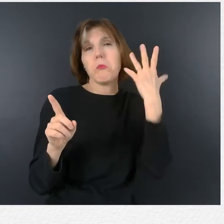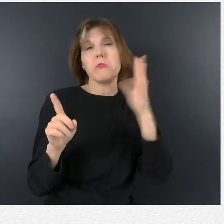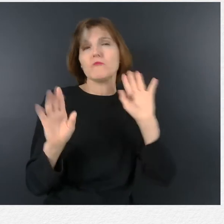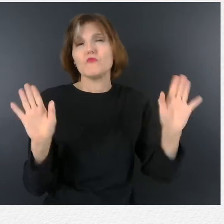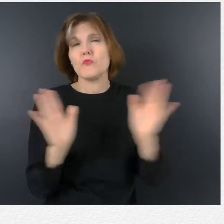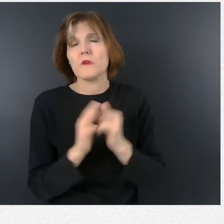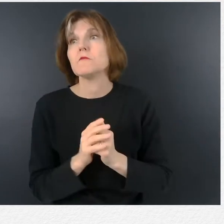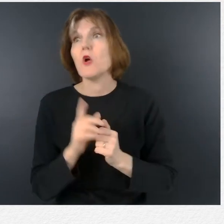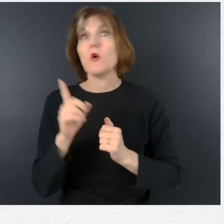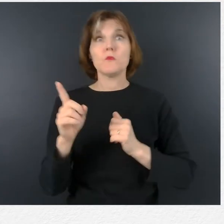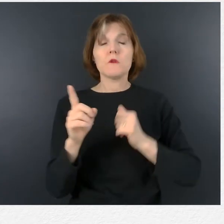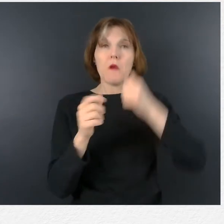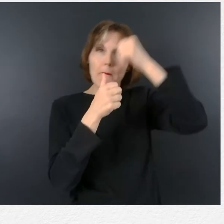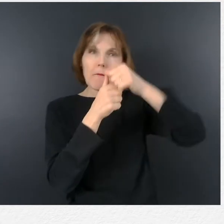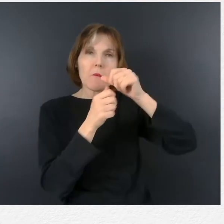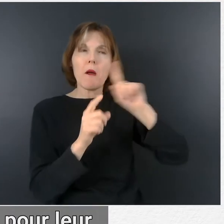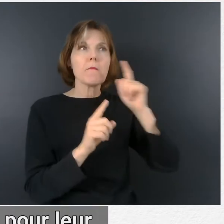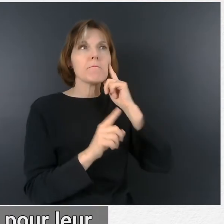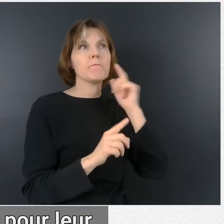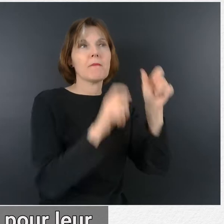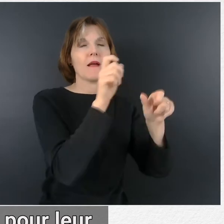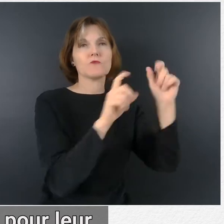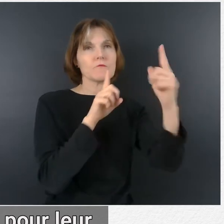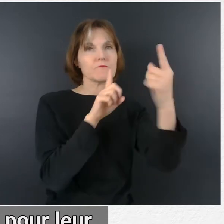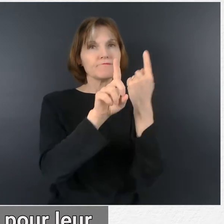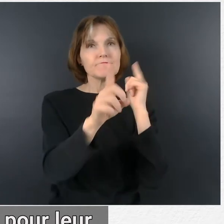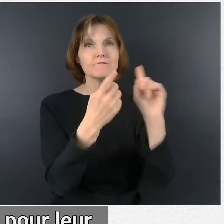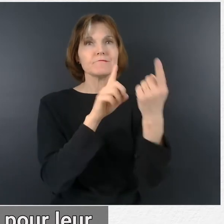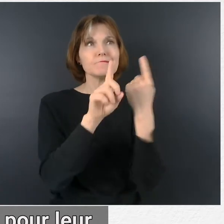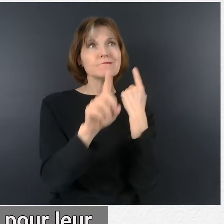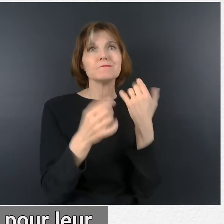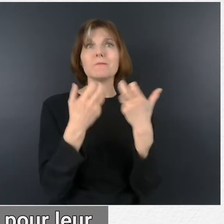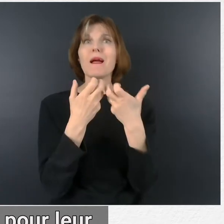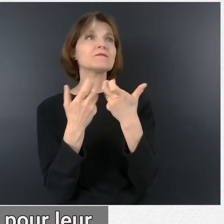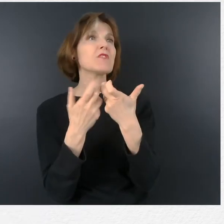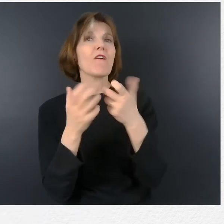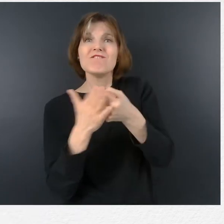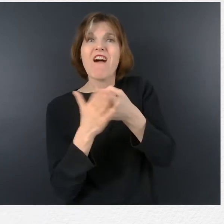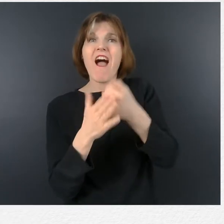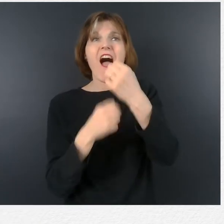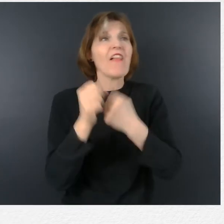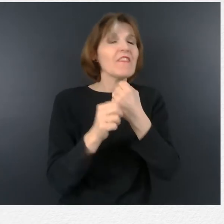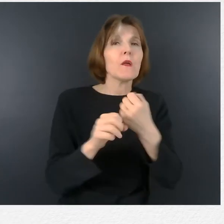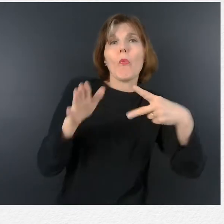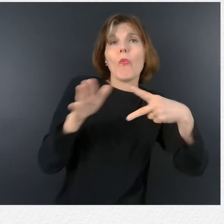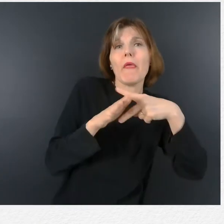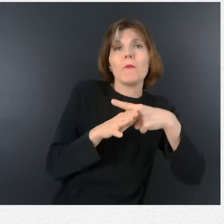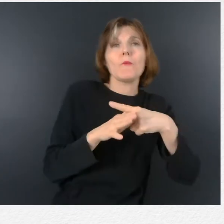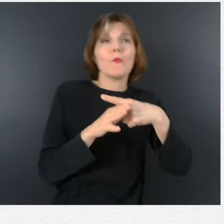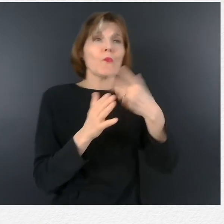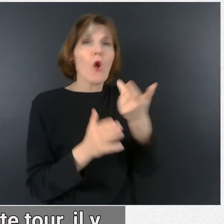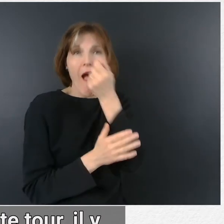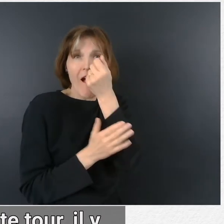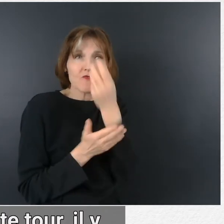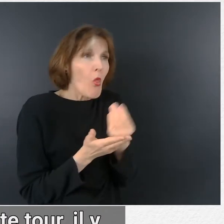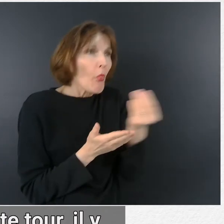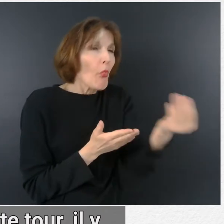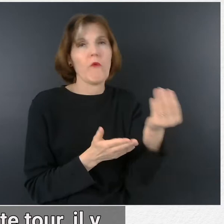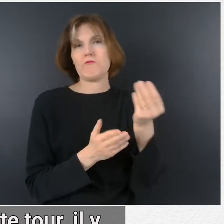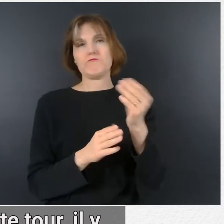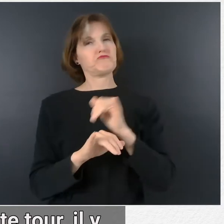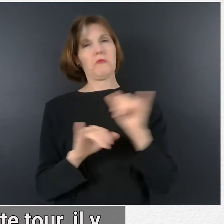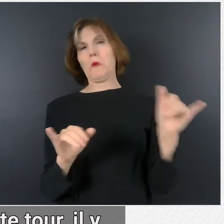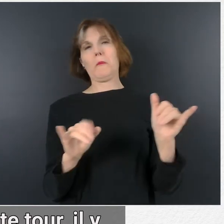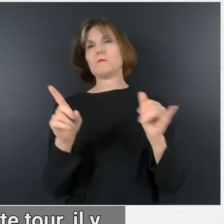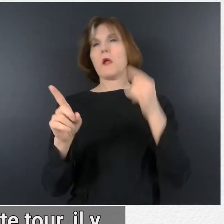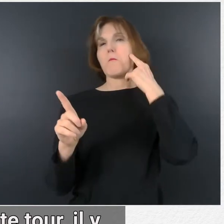se souvient d'aucun d'eux au moment des étrennes pour leur remettre un pourboire. Non, il ne pense qu'à lui. Mais dans cette tour,